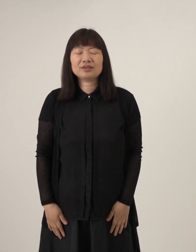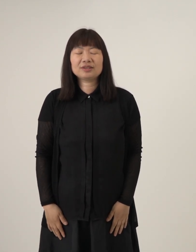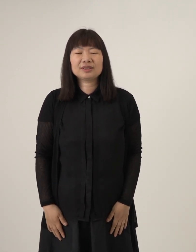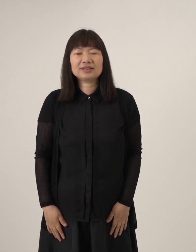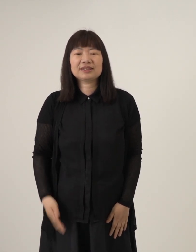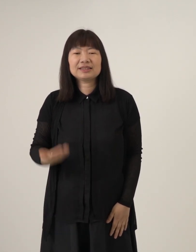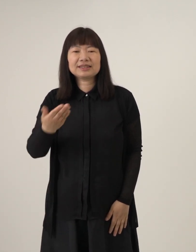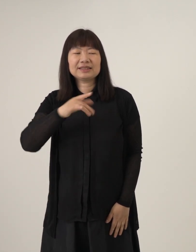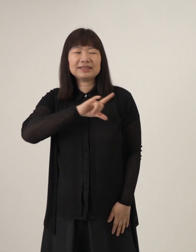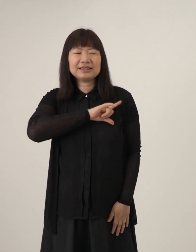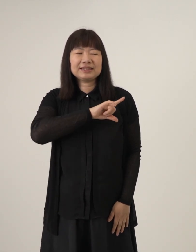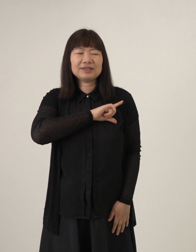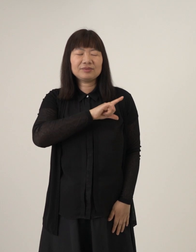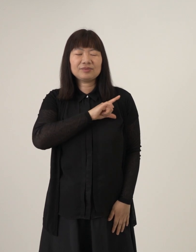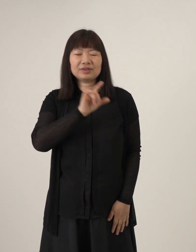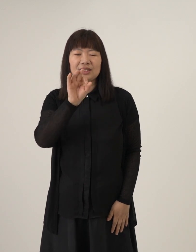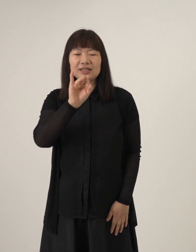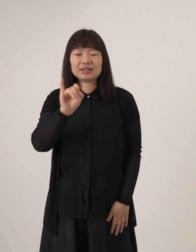그 이름을